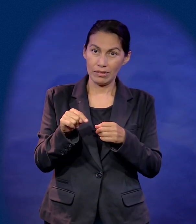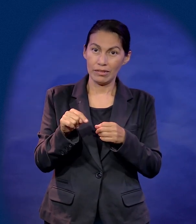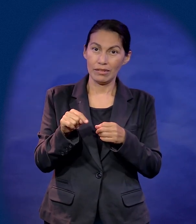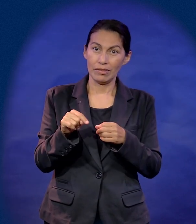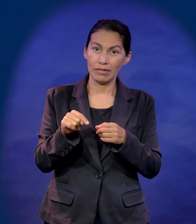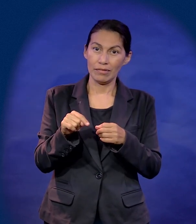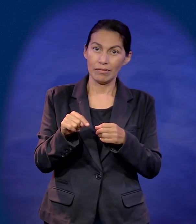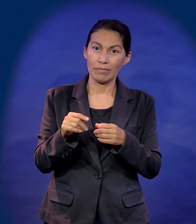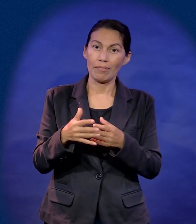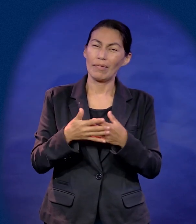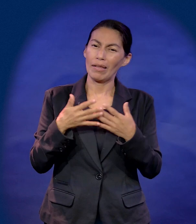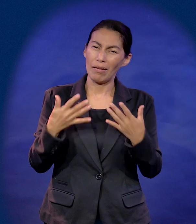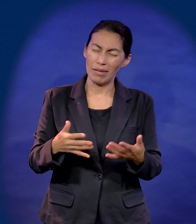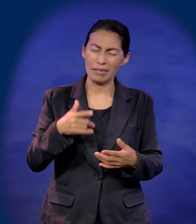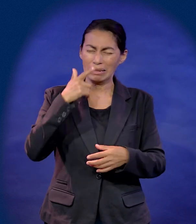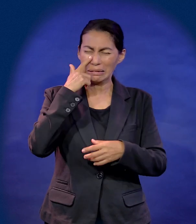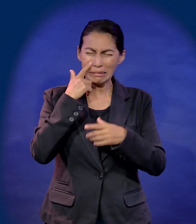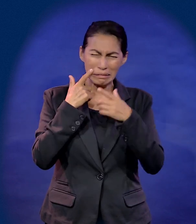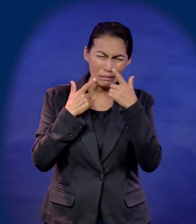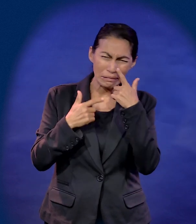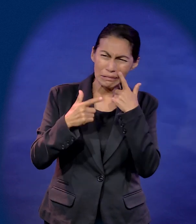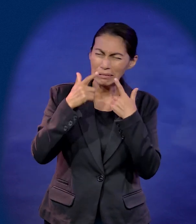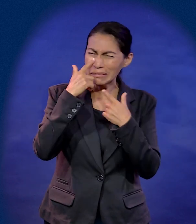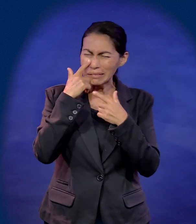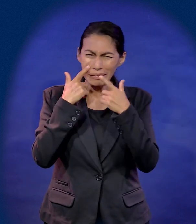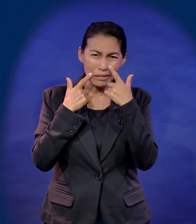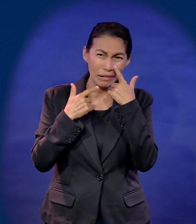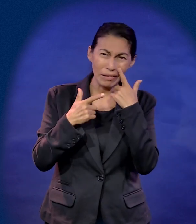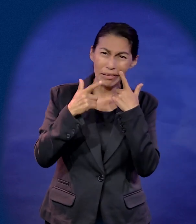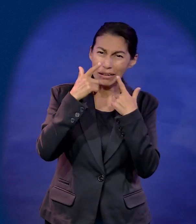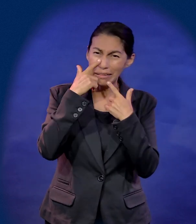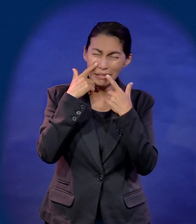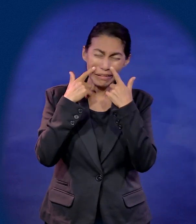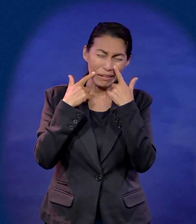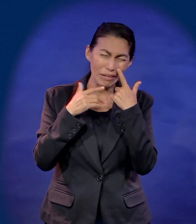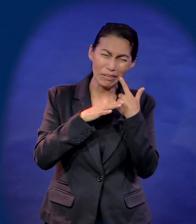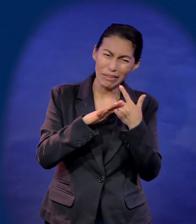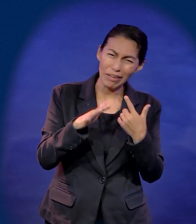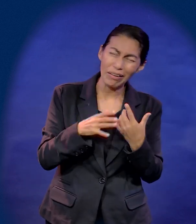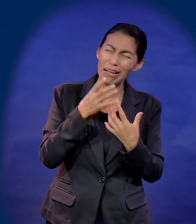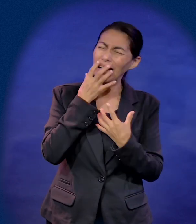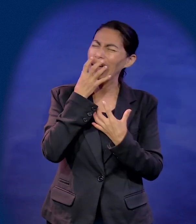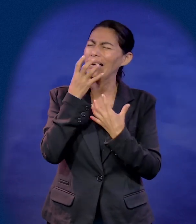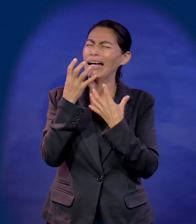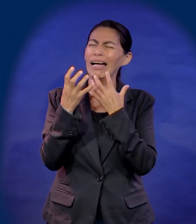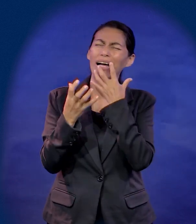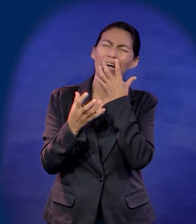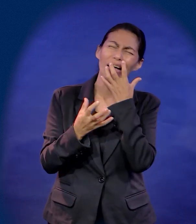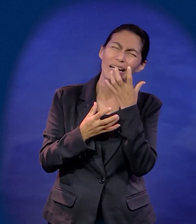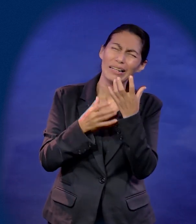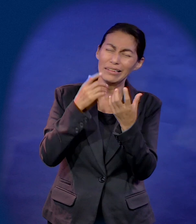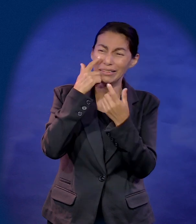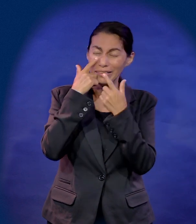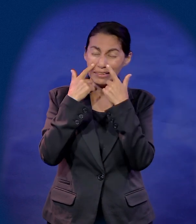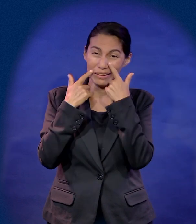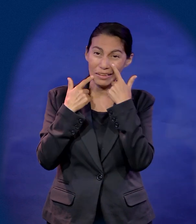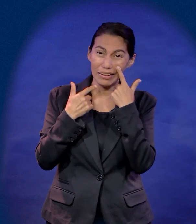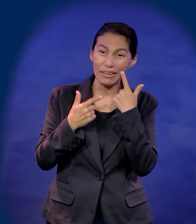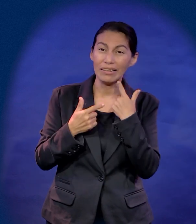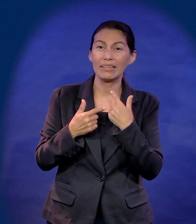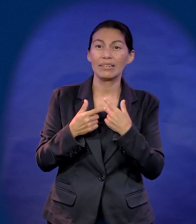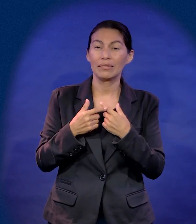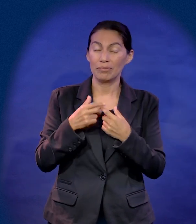fría. Y allí, ahora sí llora todo lo que quieras. Llora,